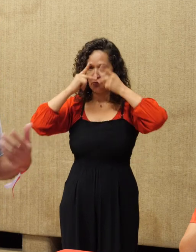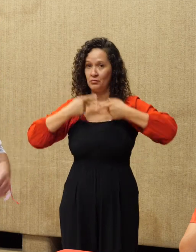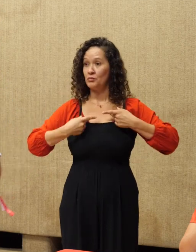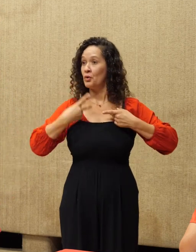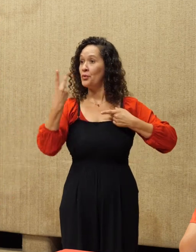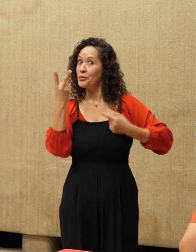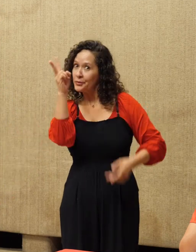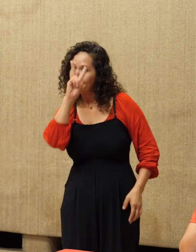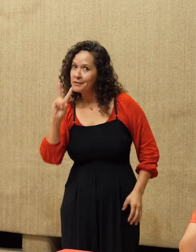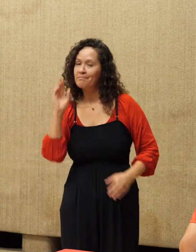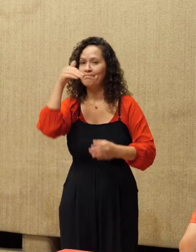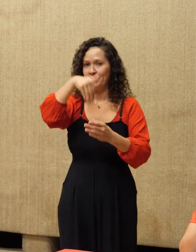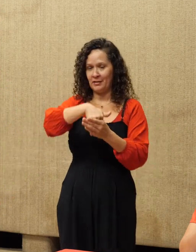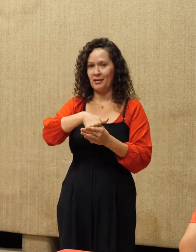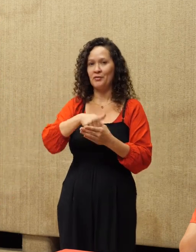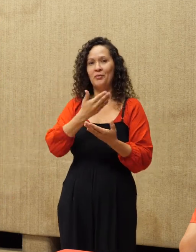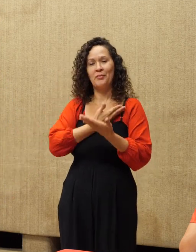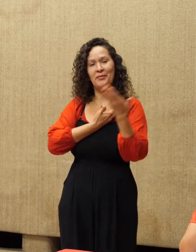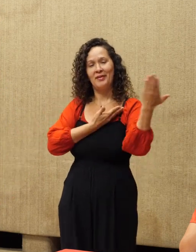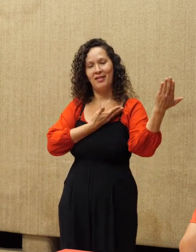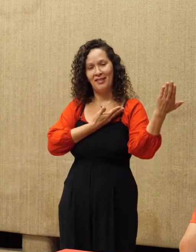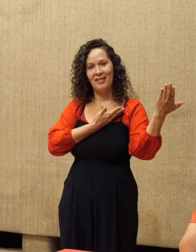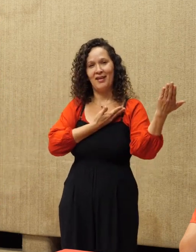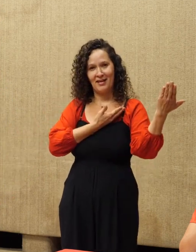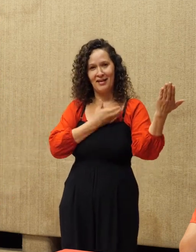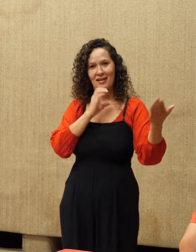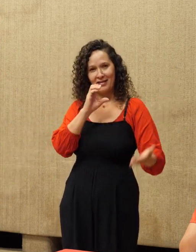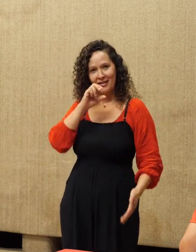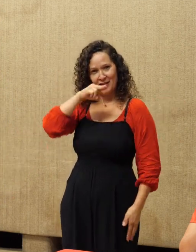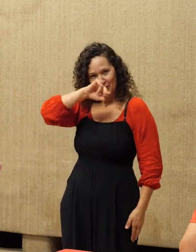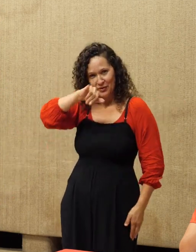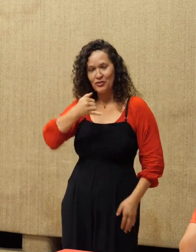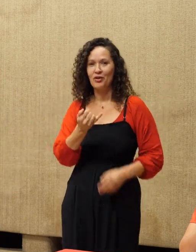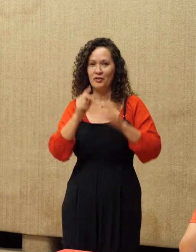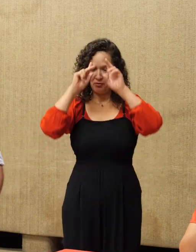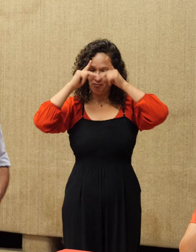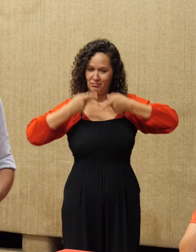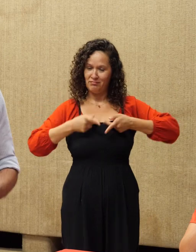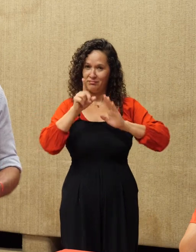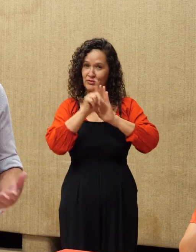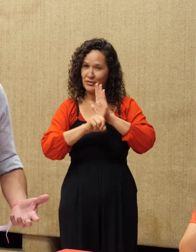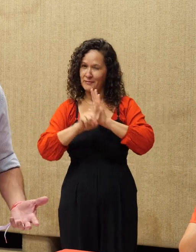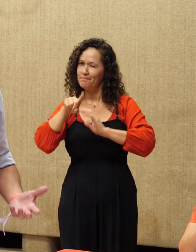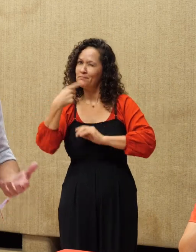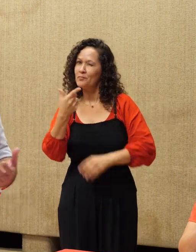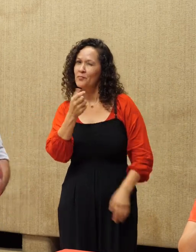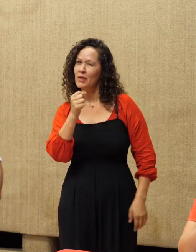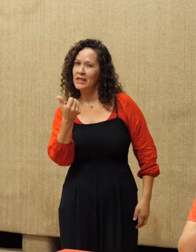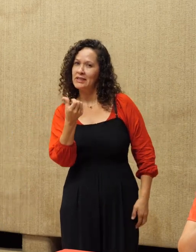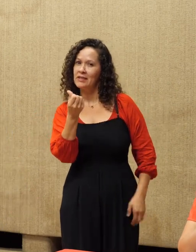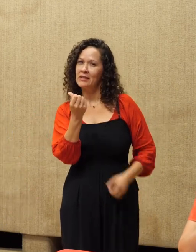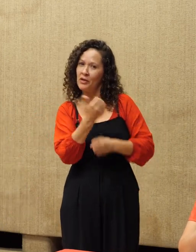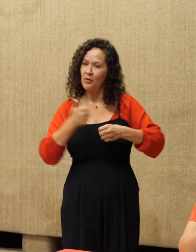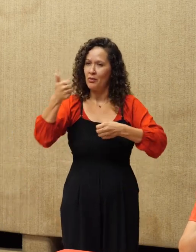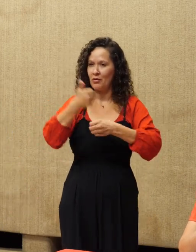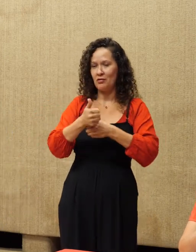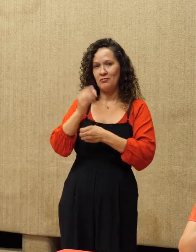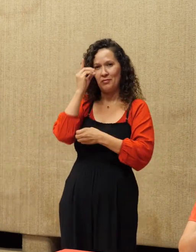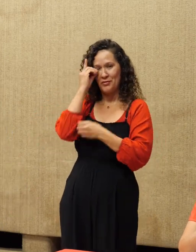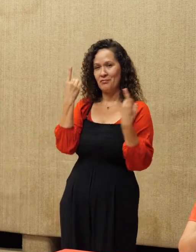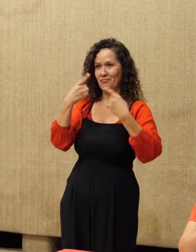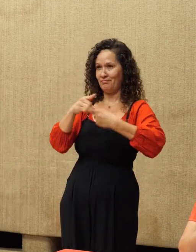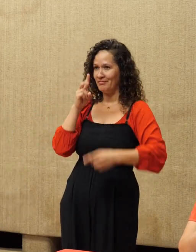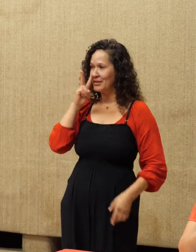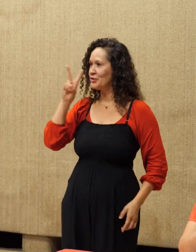Tem uma companheira, né, que hoje está lá no Conselho Nacional de Direitos Humanos. E, a partir de 2016, com o golpe ocorrido nesse país, a gente